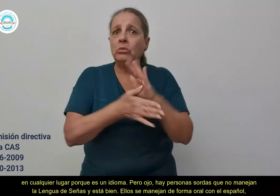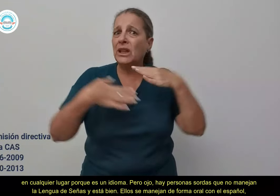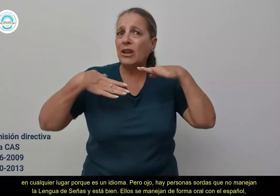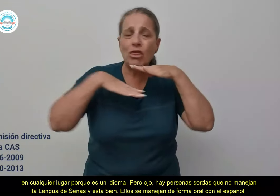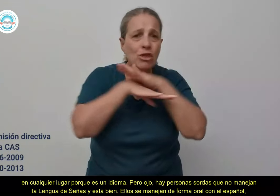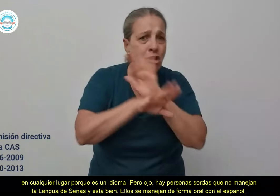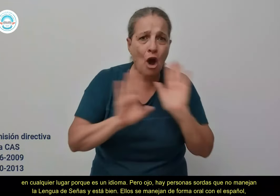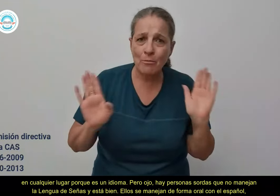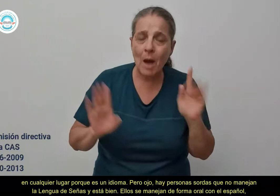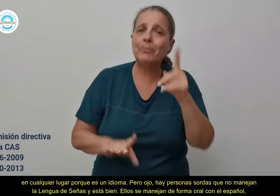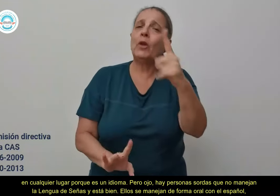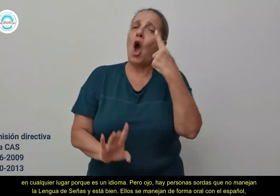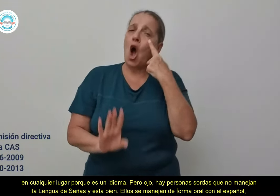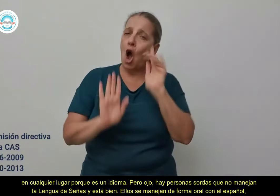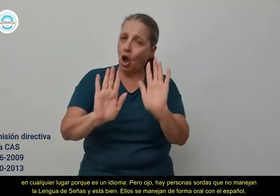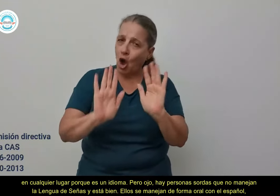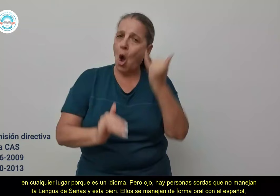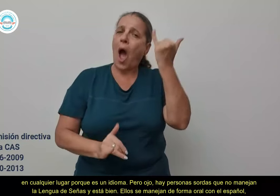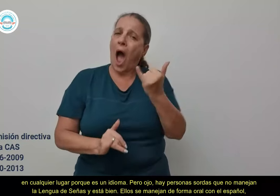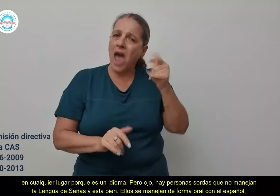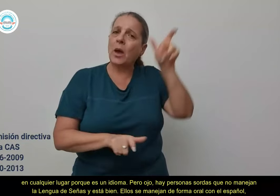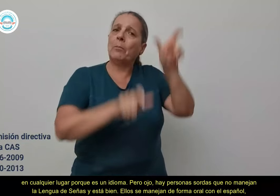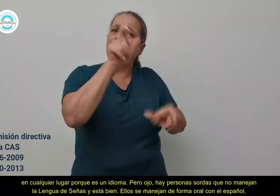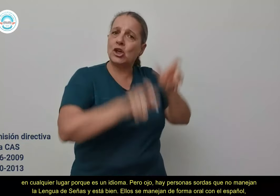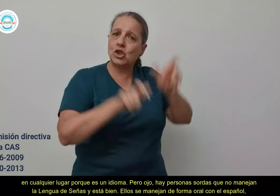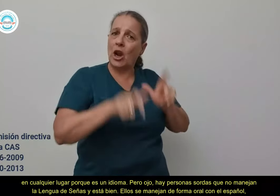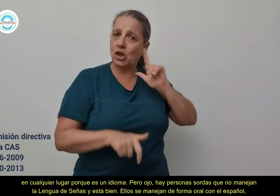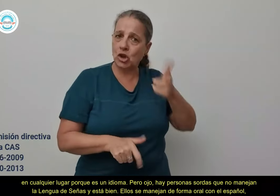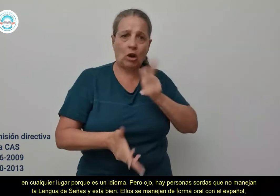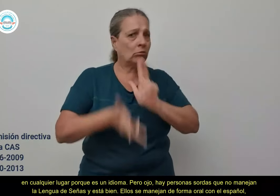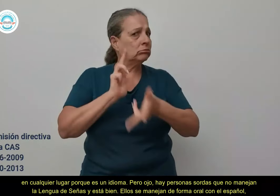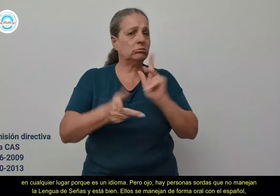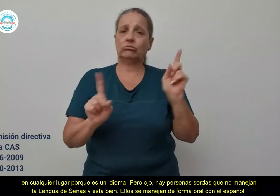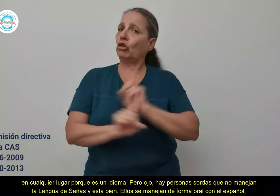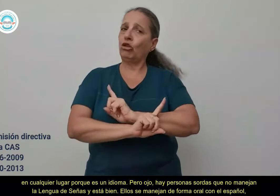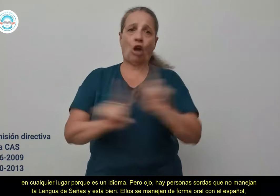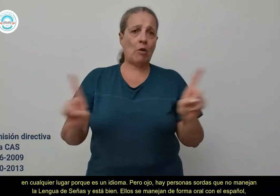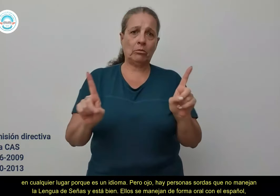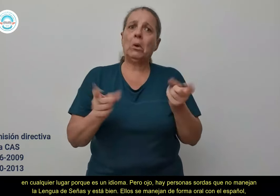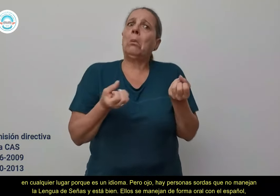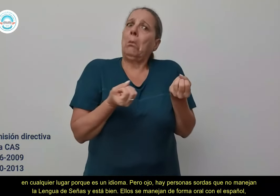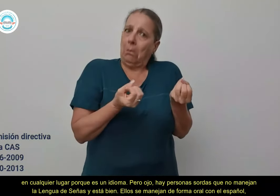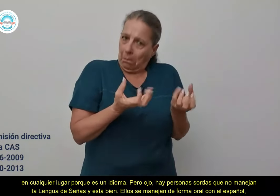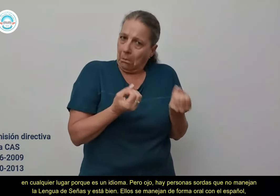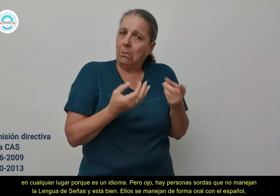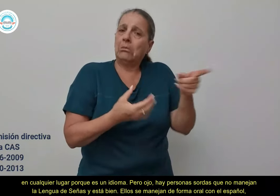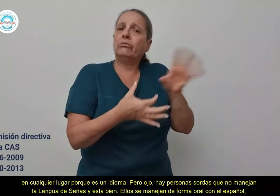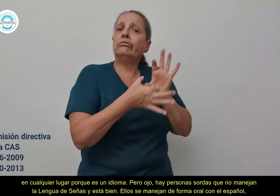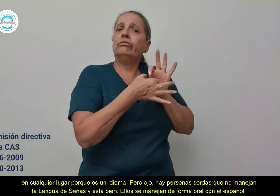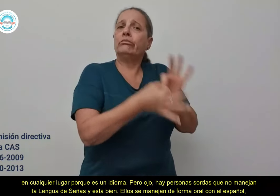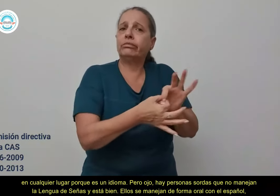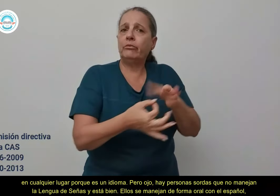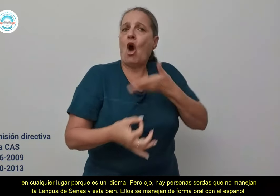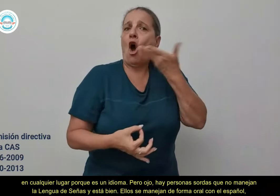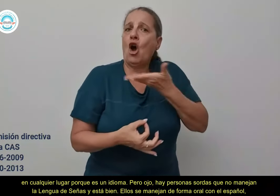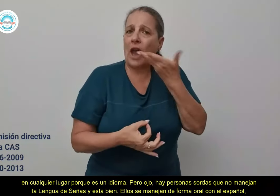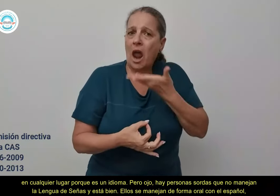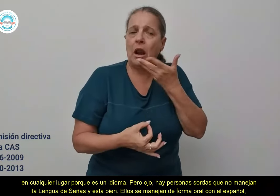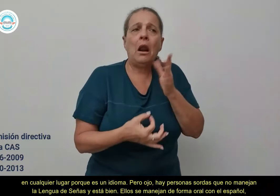idioma. Pero ojo, hay personas sordas que no manejan la lengua de señas. Y está bien. Ellos